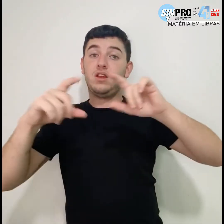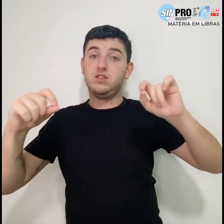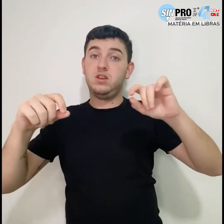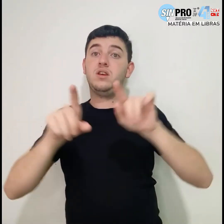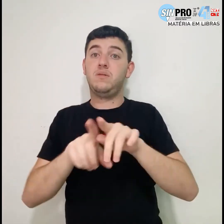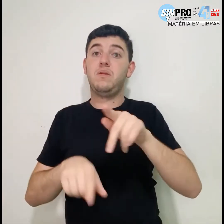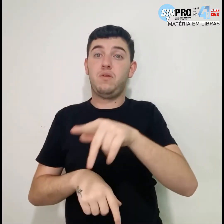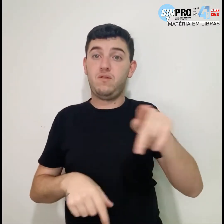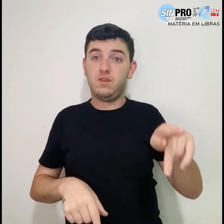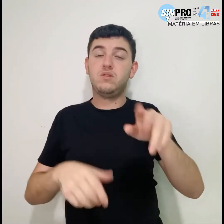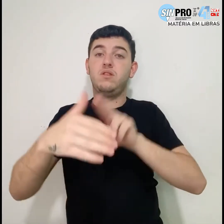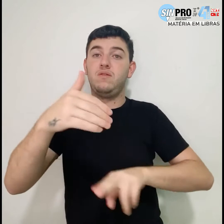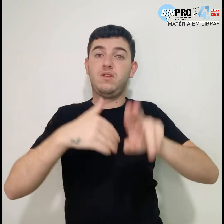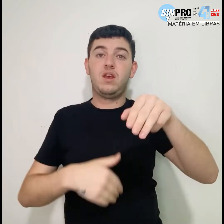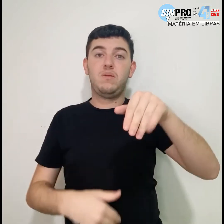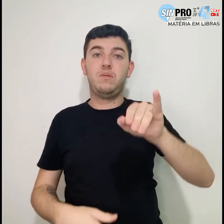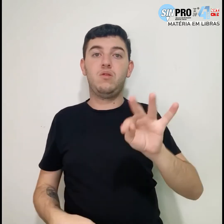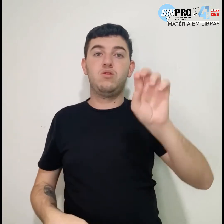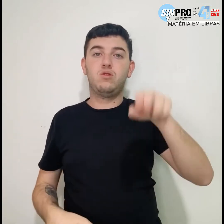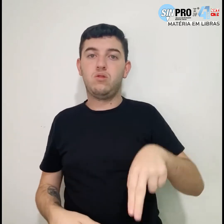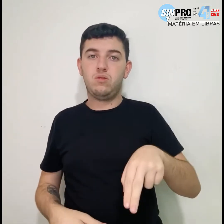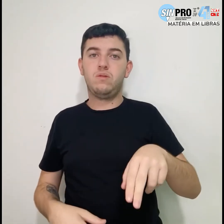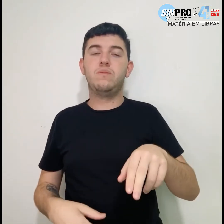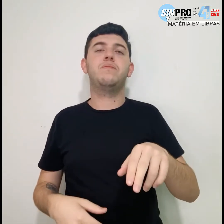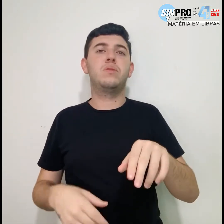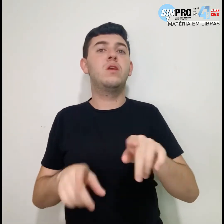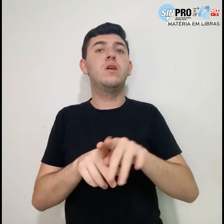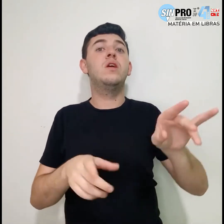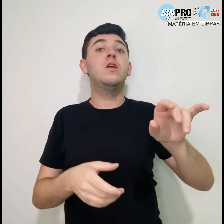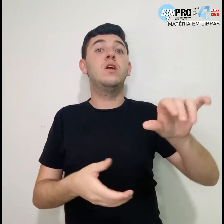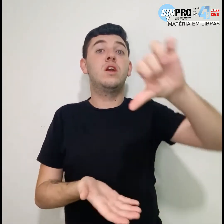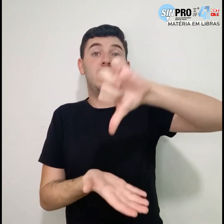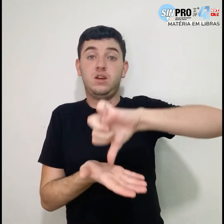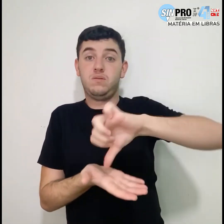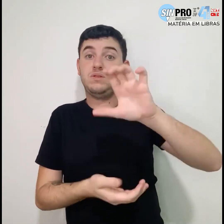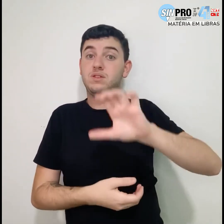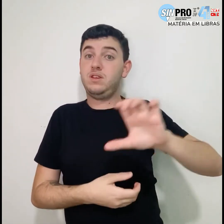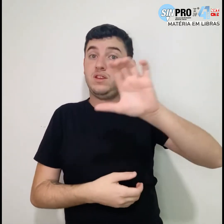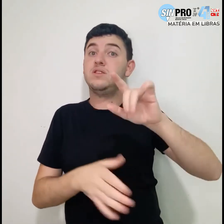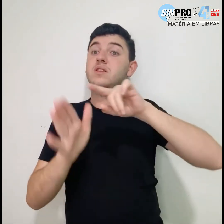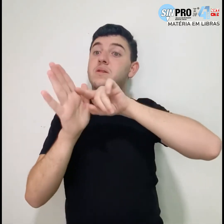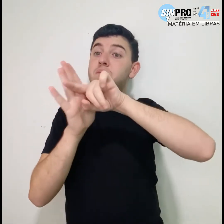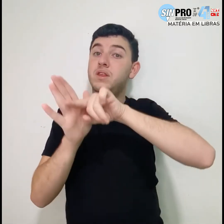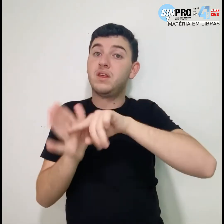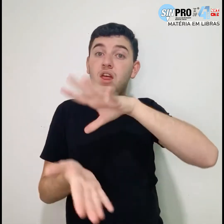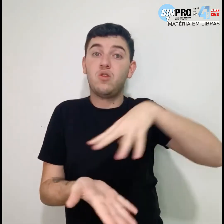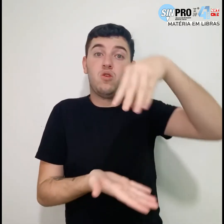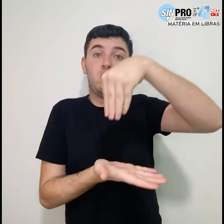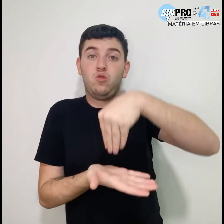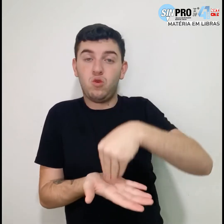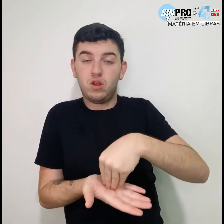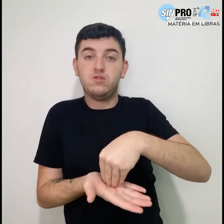da Universidade de Brasília, Campus Ceilândia e pesquisador do Núcleo de Medicina Tropical da